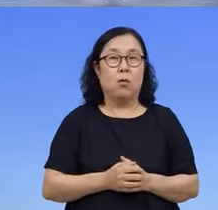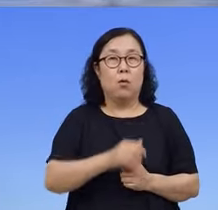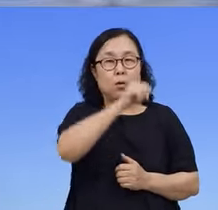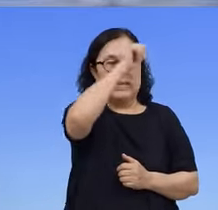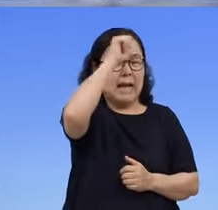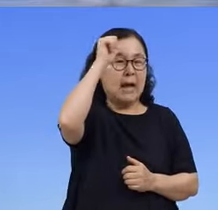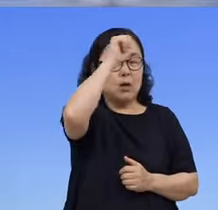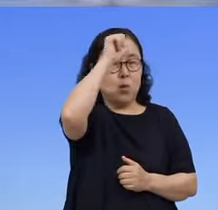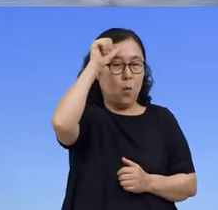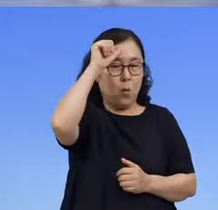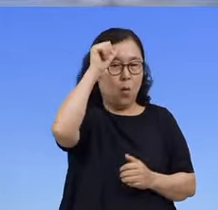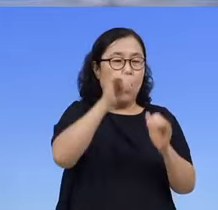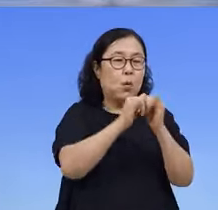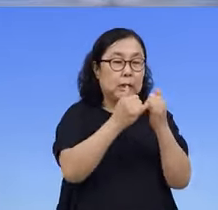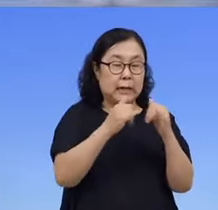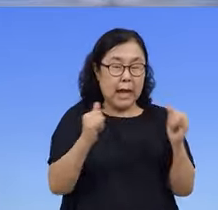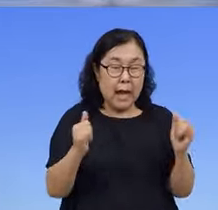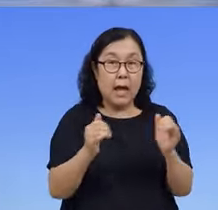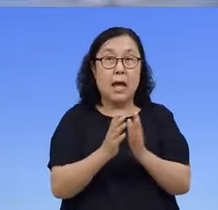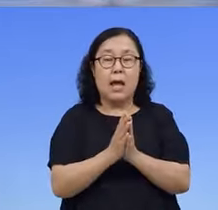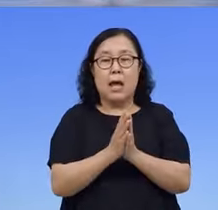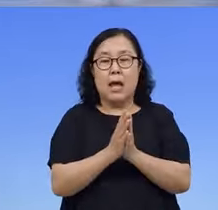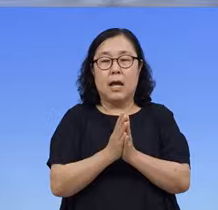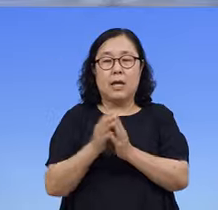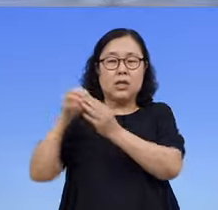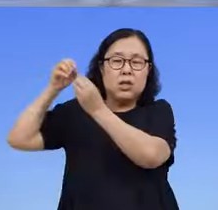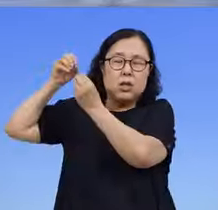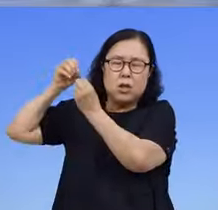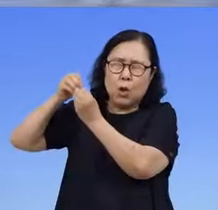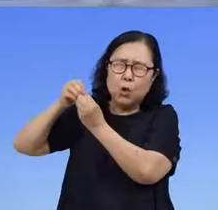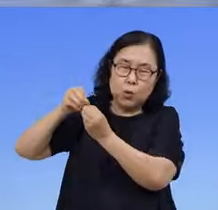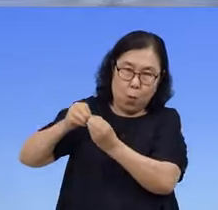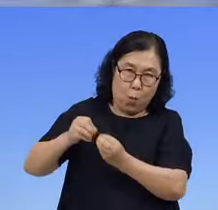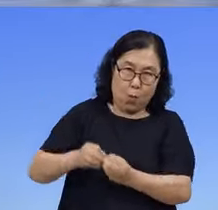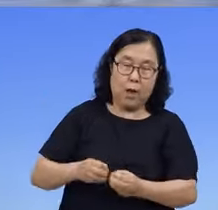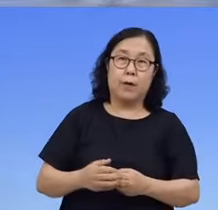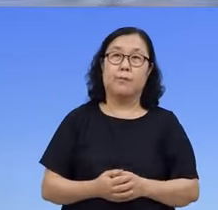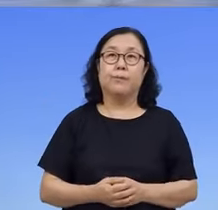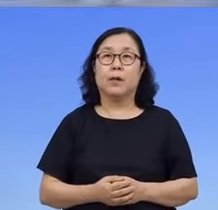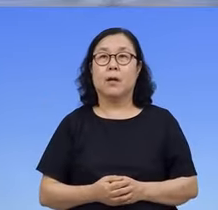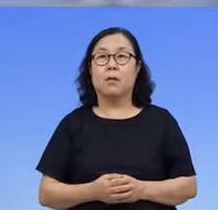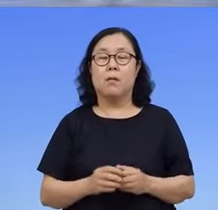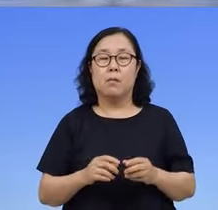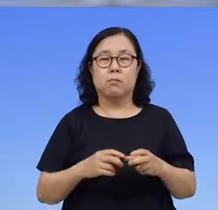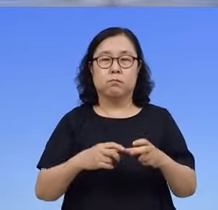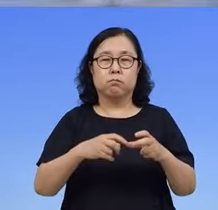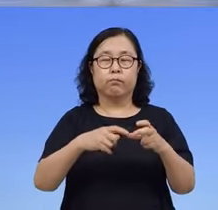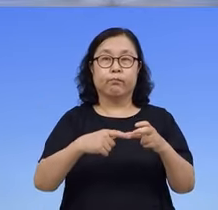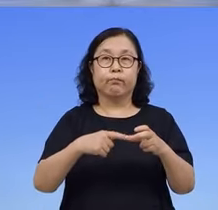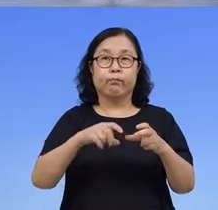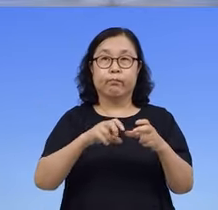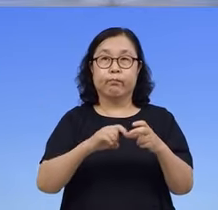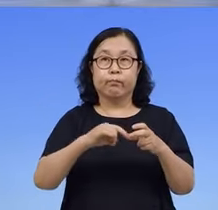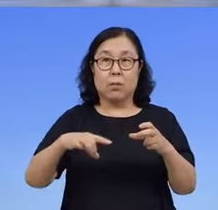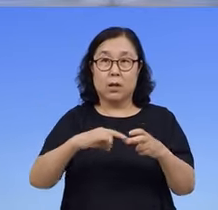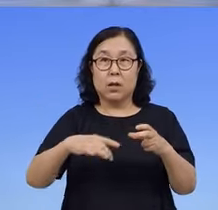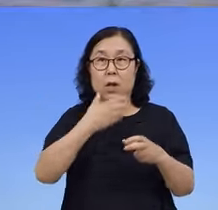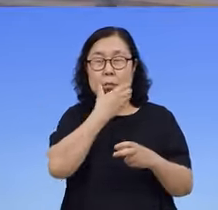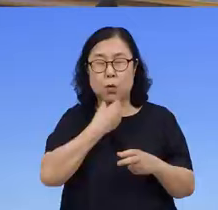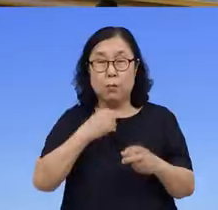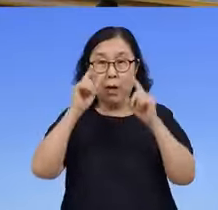장로들의 전통이라는 겁니다. 이 장로들의 전통이 뭘 의미하는지는 자, 마태복음 15장